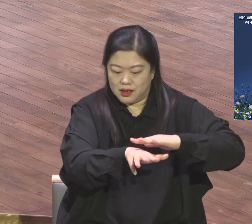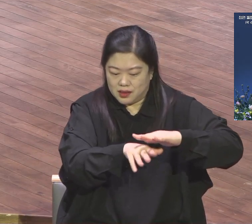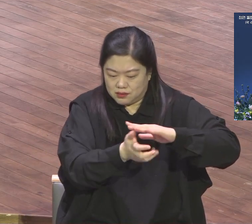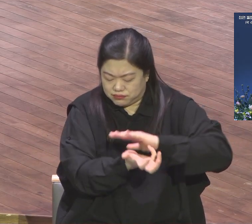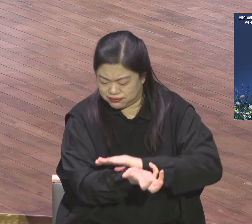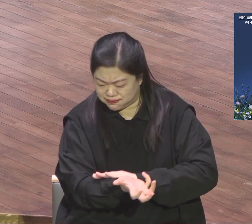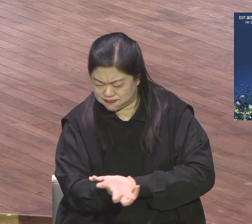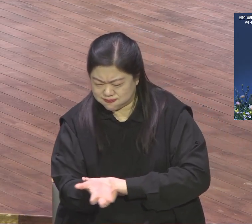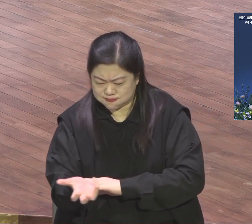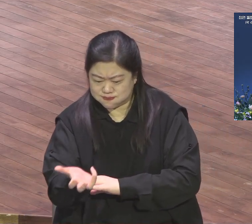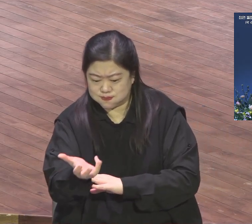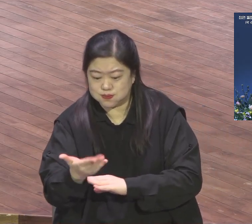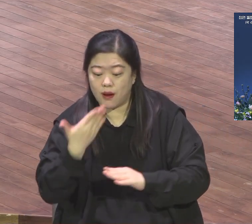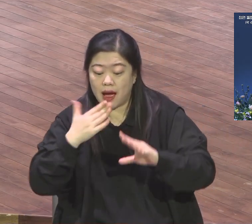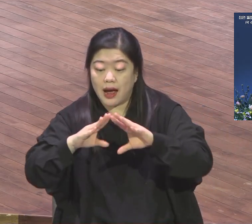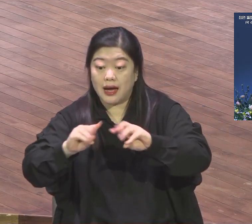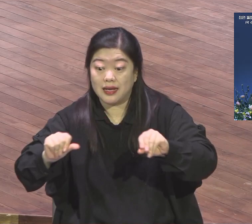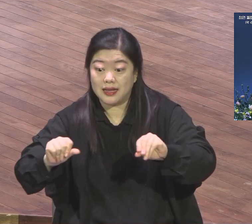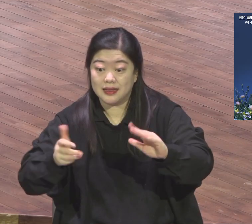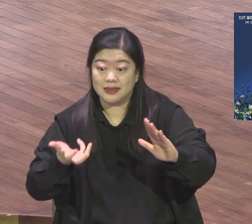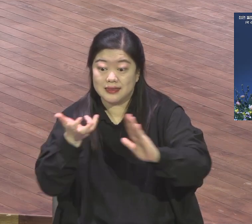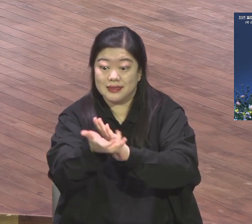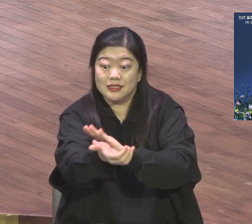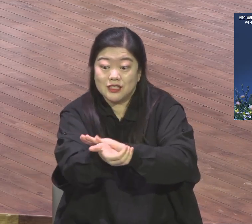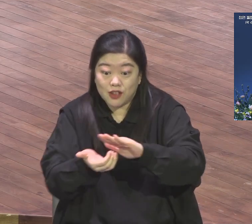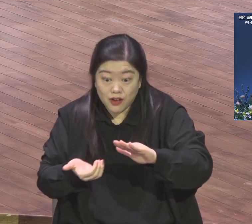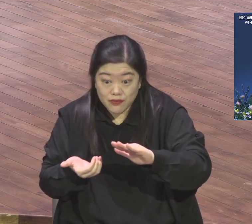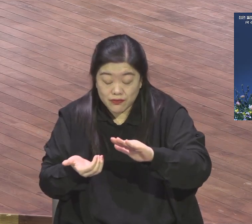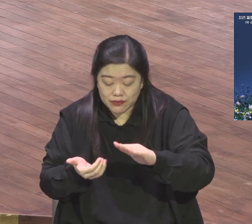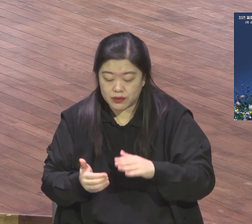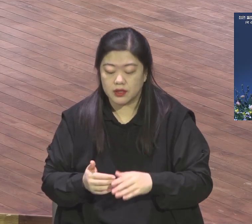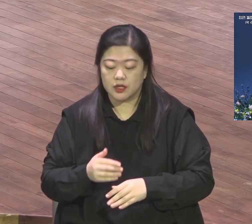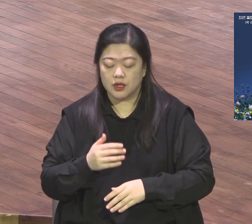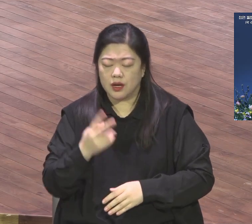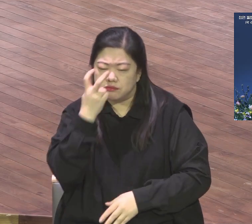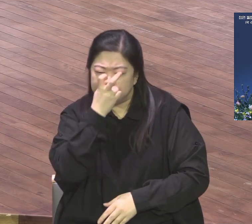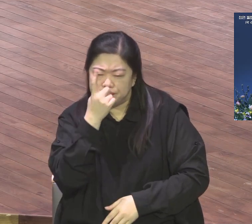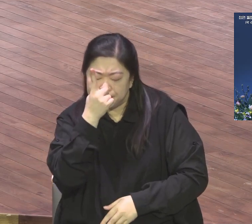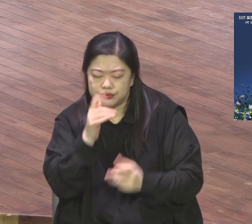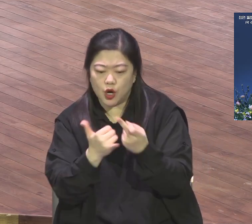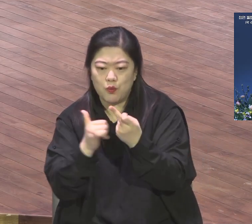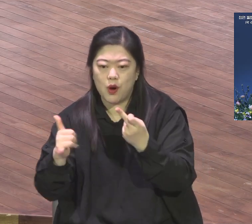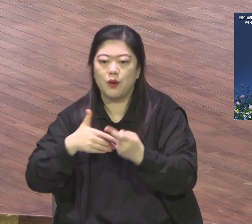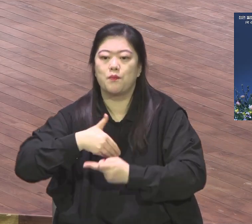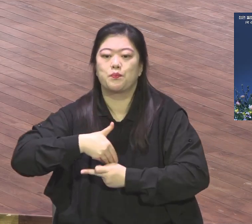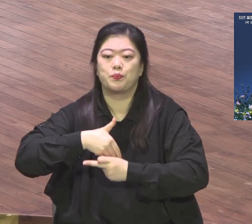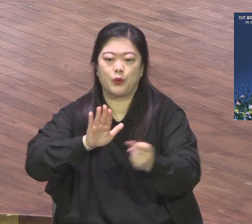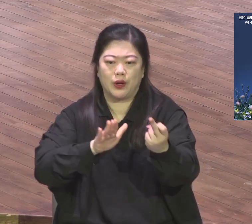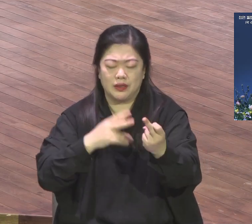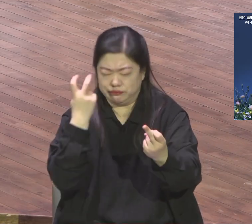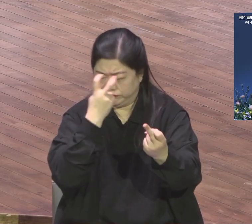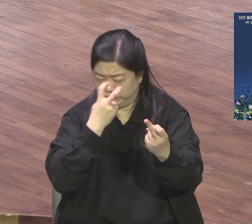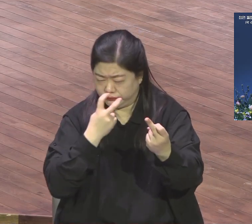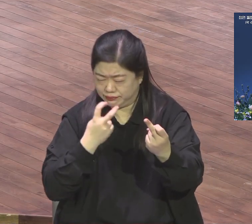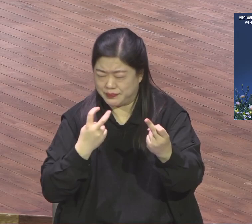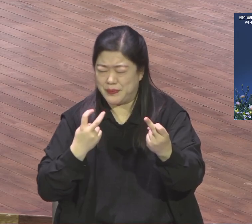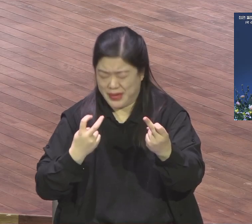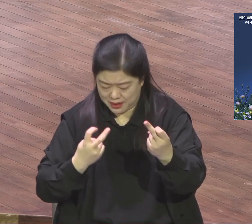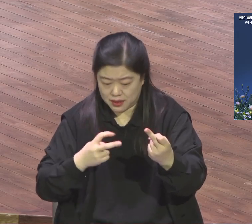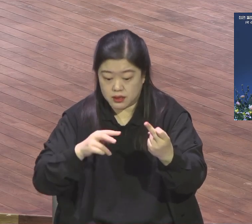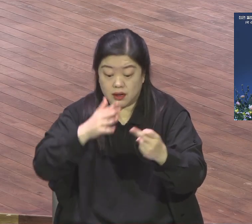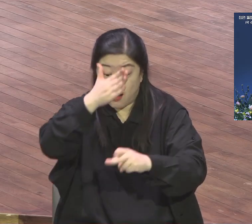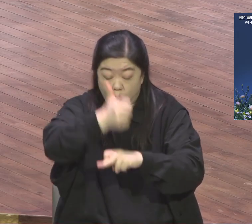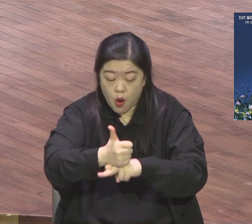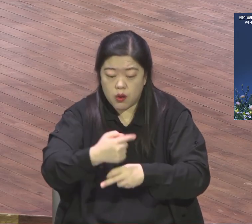정탐을 했는데 여호수아와 갈렙 이 두 사람은 환경을 말이요. 환경을 볼